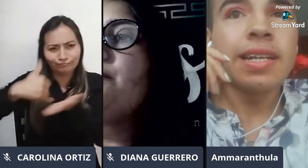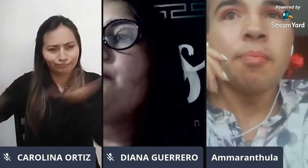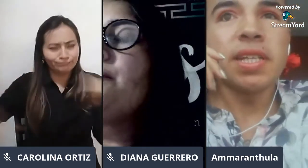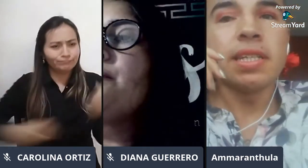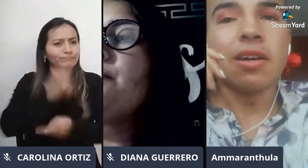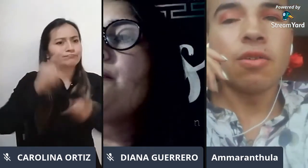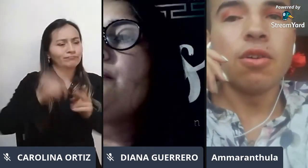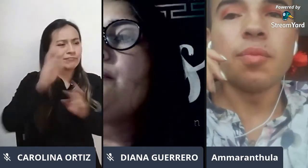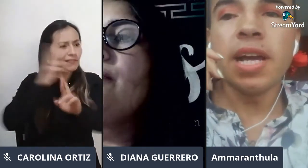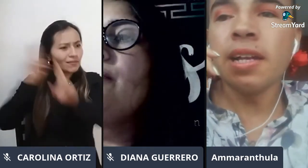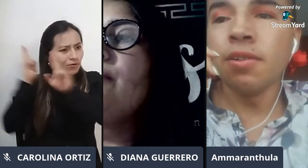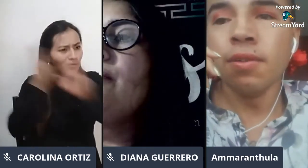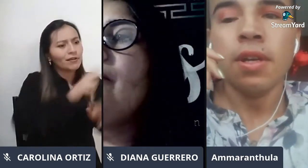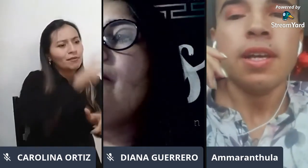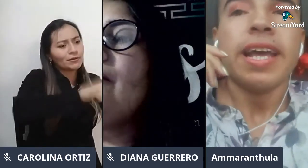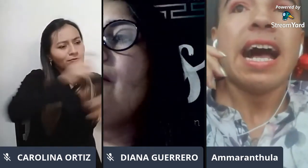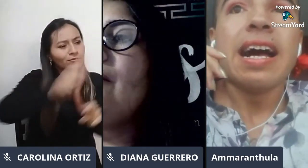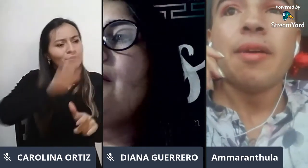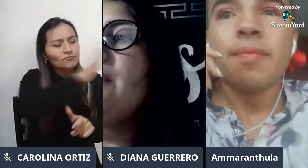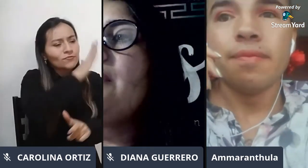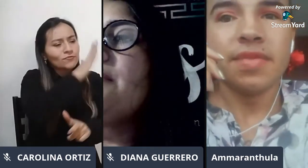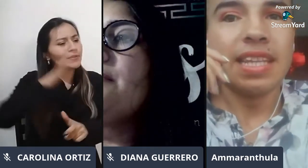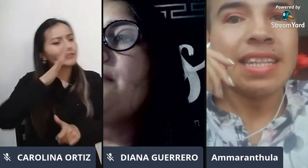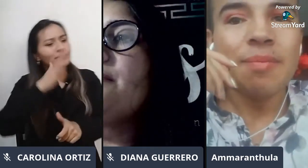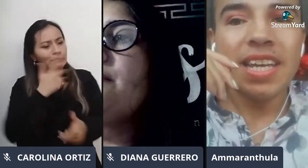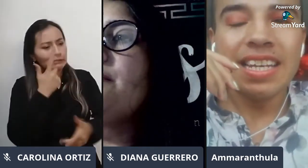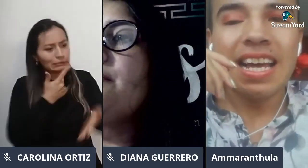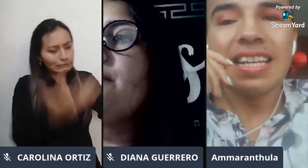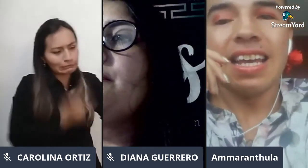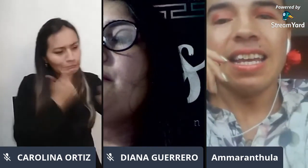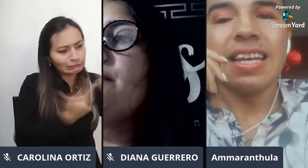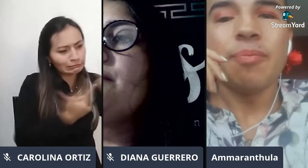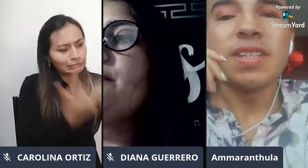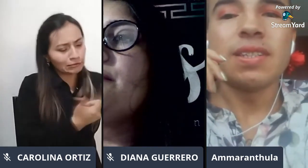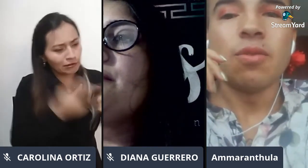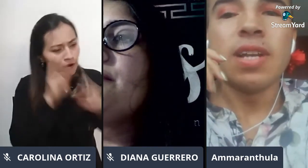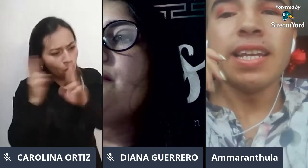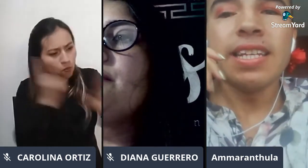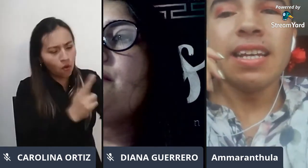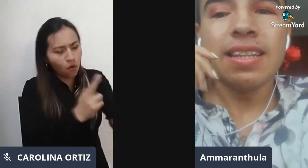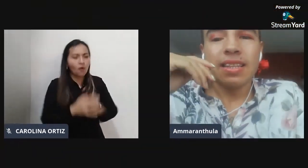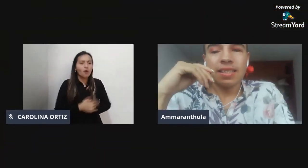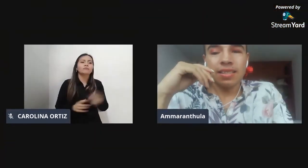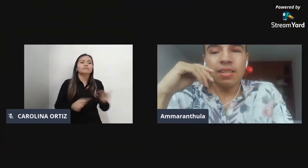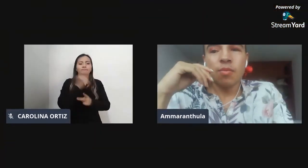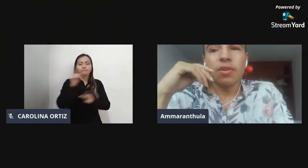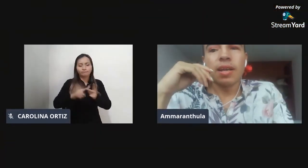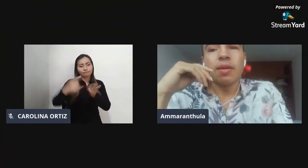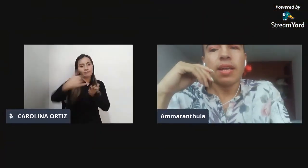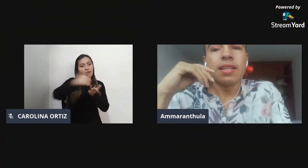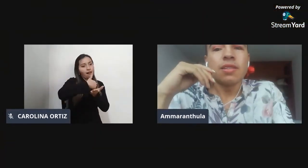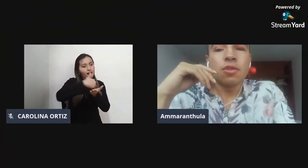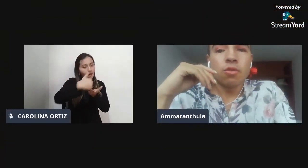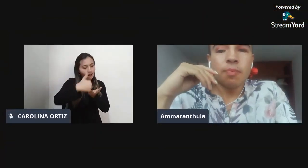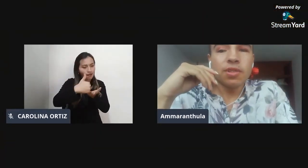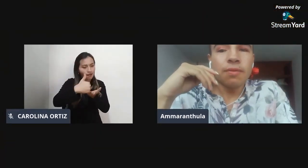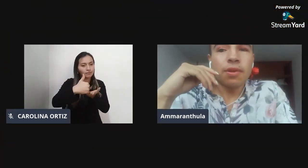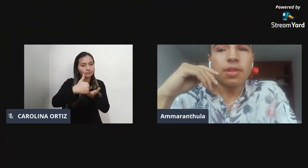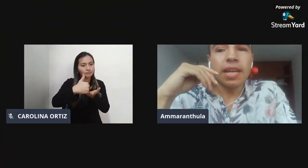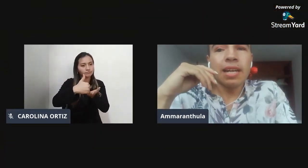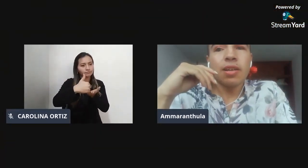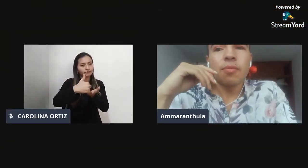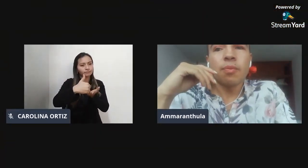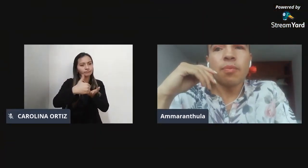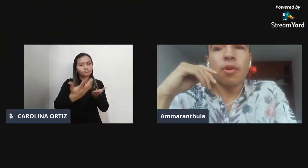las luchas del campesinado colombiano, también la pues una línea, sí, como que de estos cuerpos